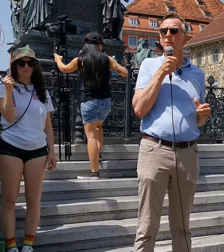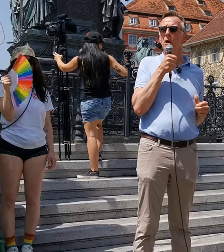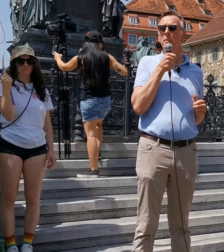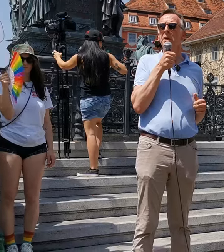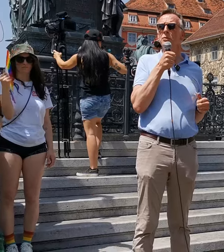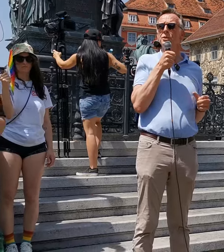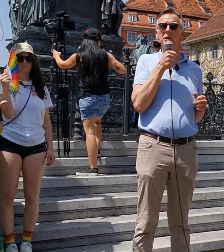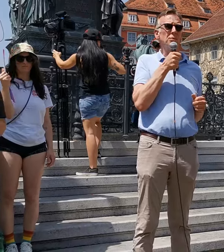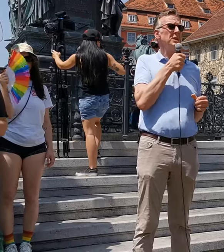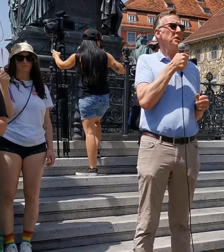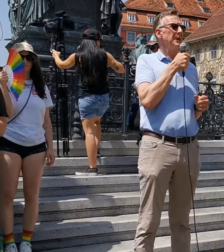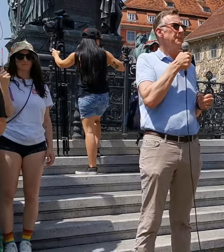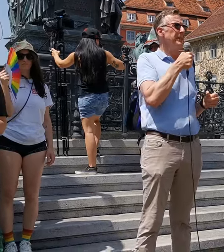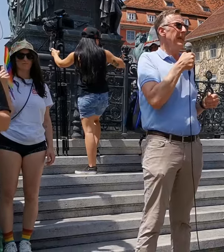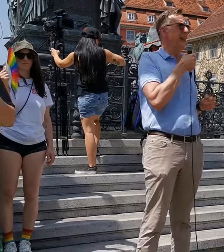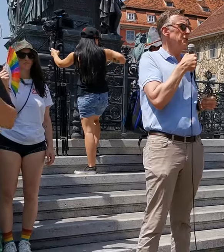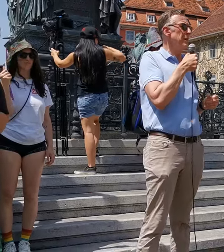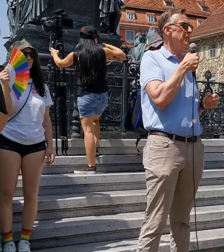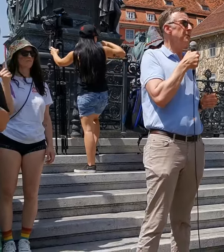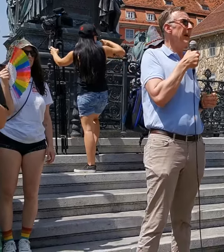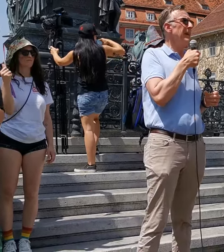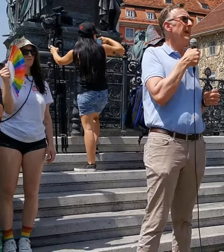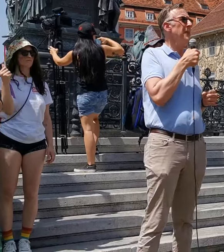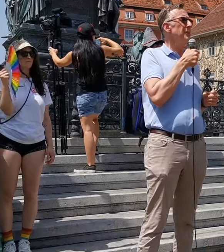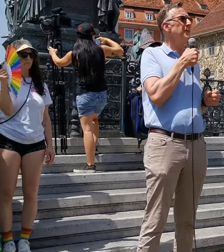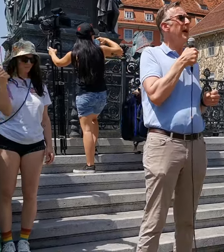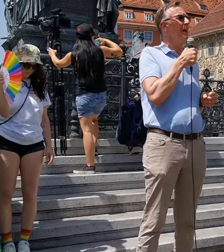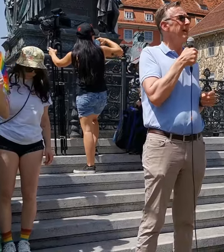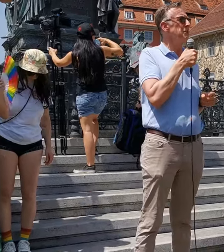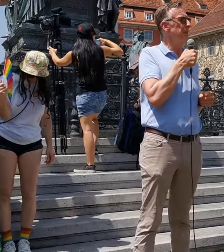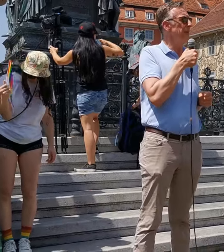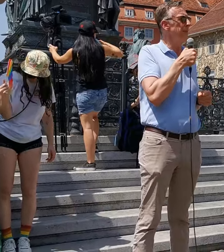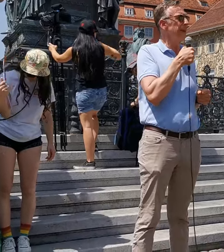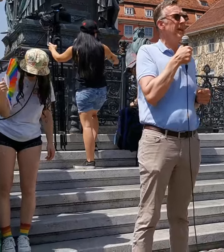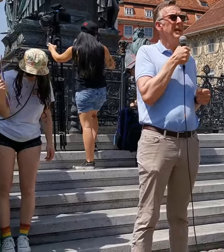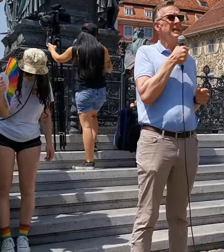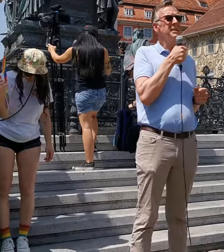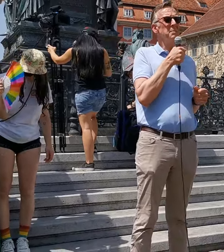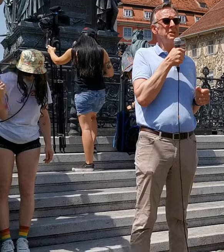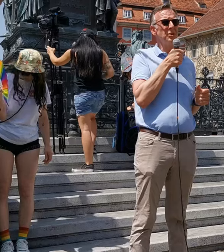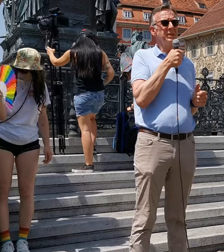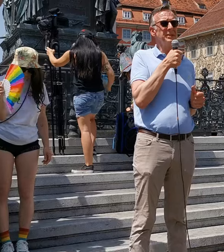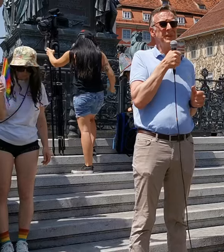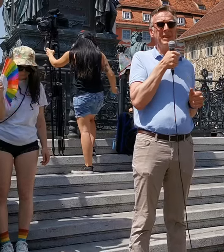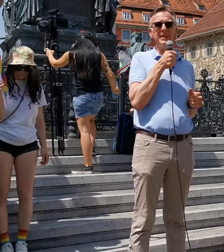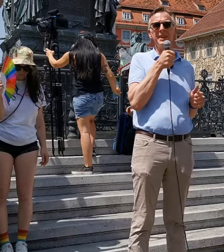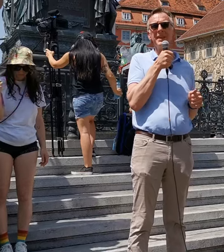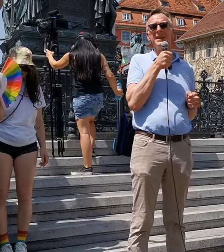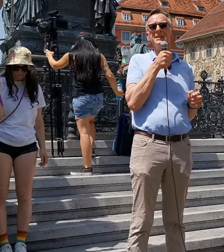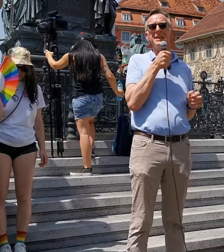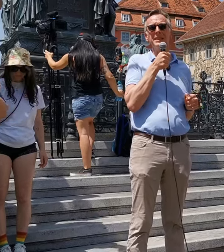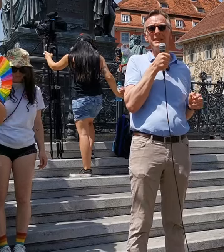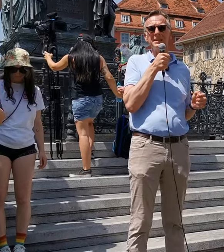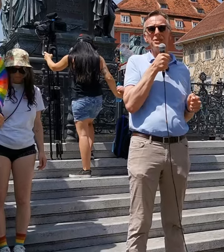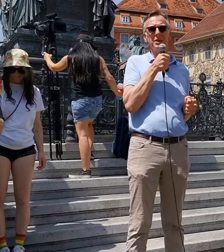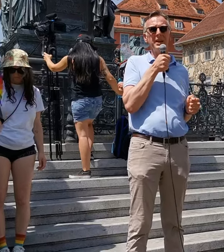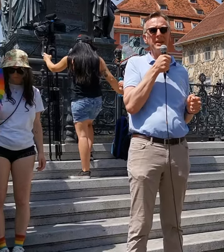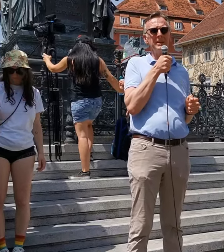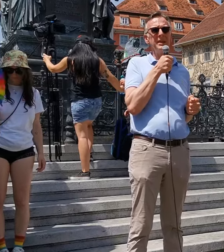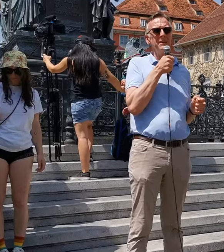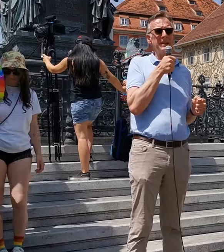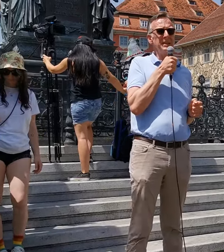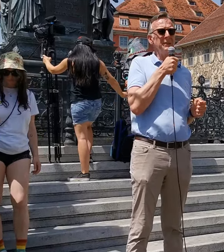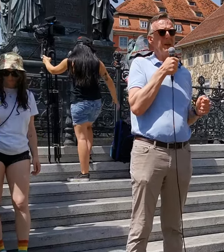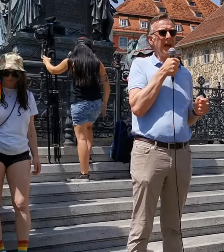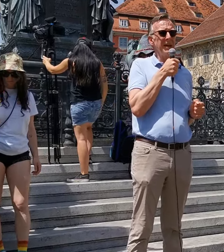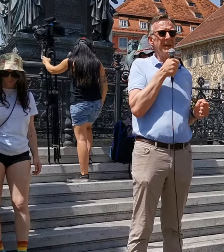werden, wo auch bei uns Errungenschaften der Gleichstellung und Anerkennung in Frage gestellt werden, ist es besonders wichtig, sich dessen zu